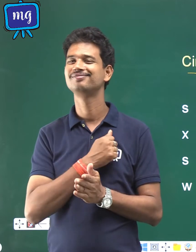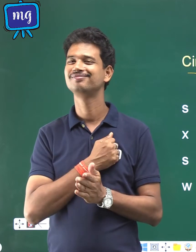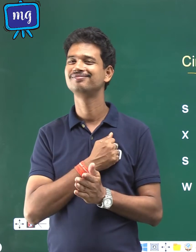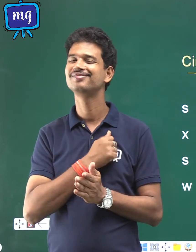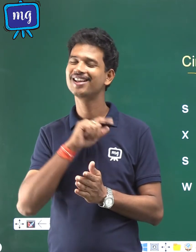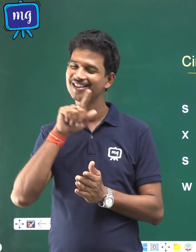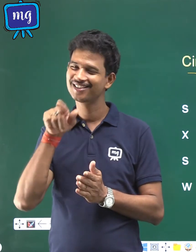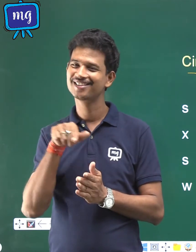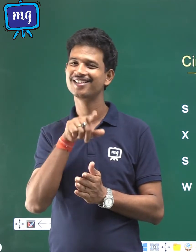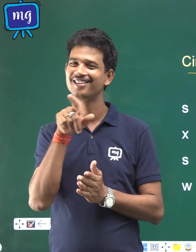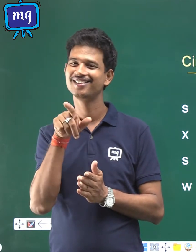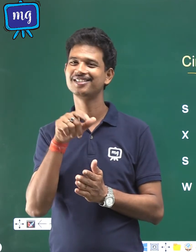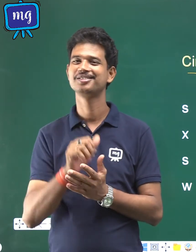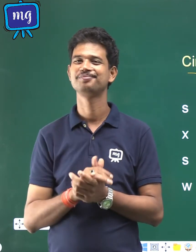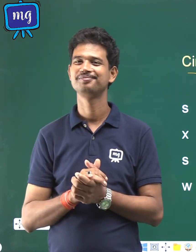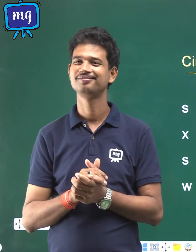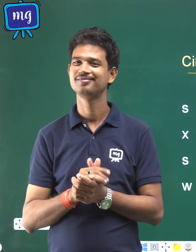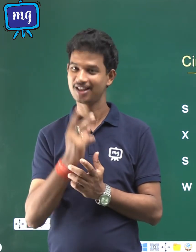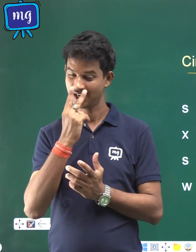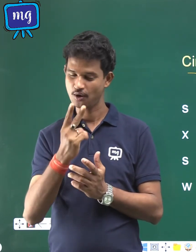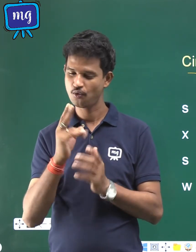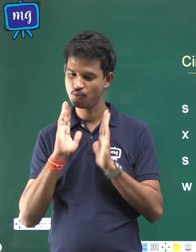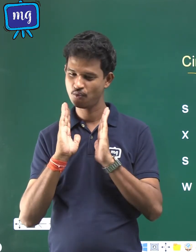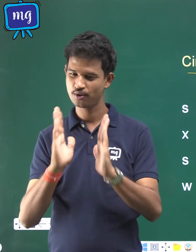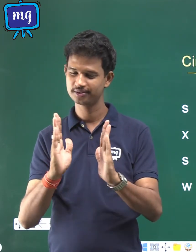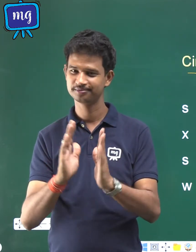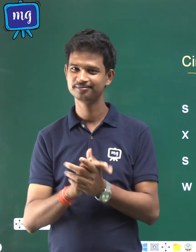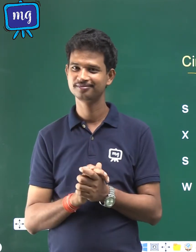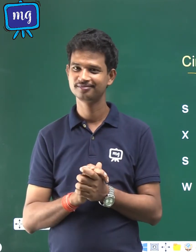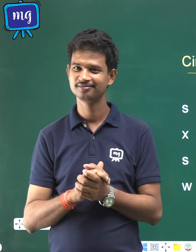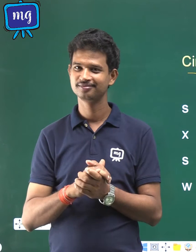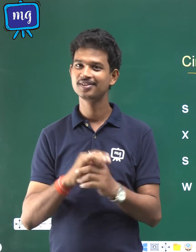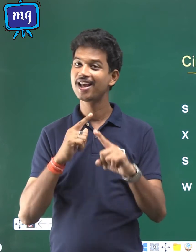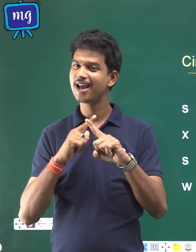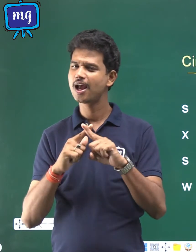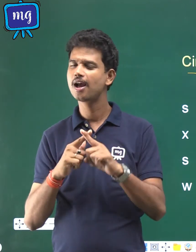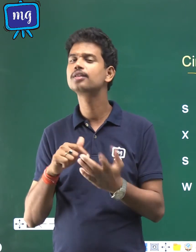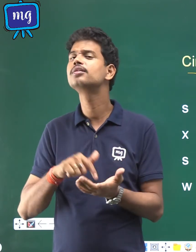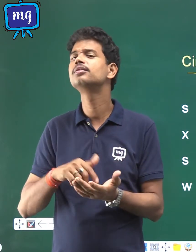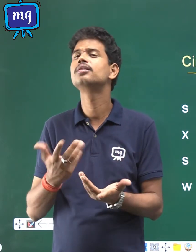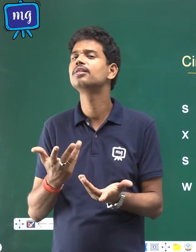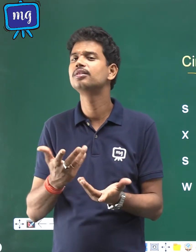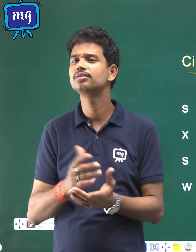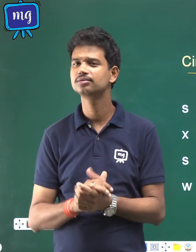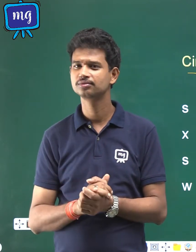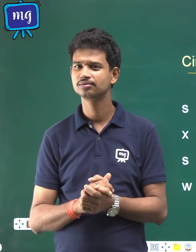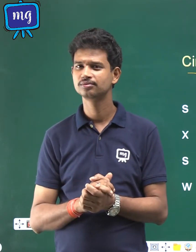सर्कल करेंगे। तो देखो ध्यान से, x कहाँ है? x को